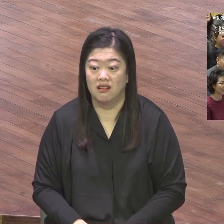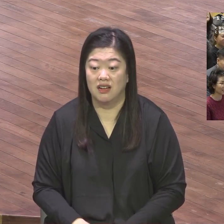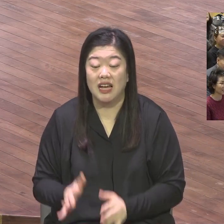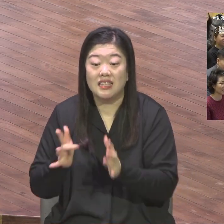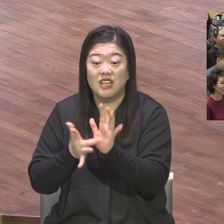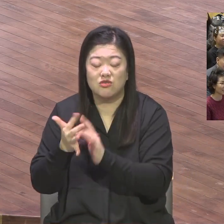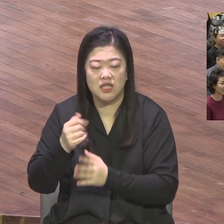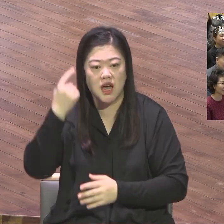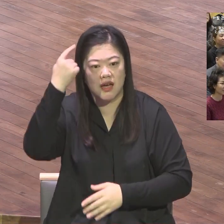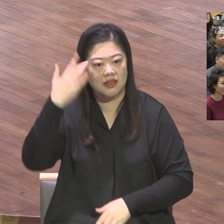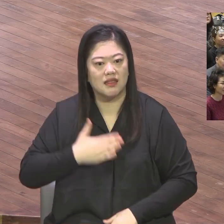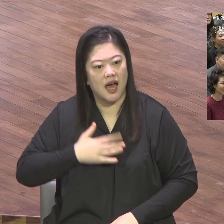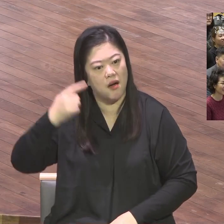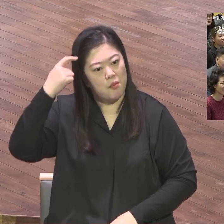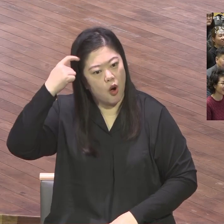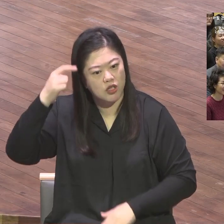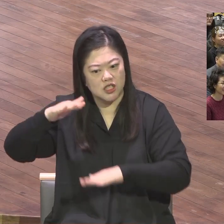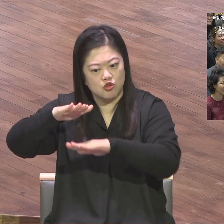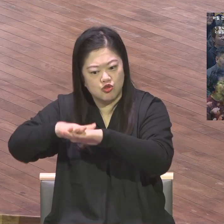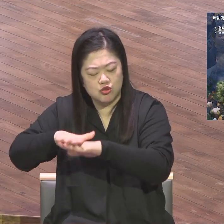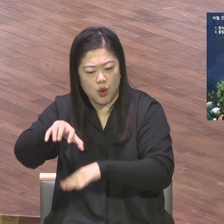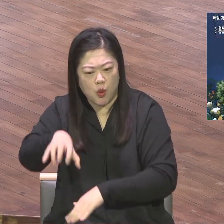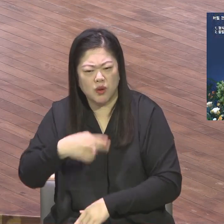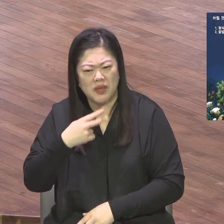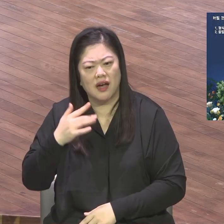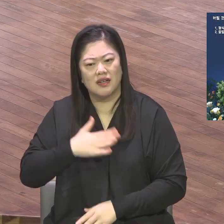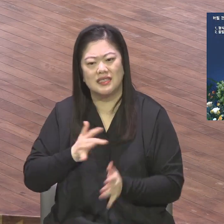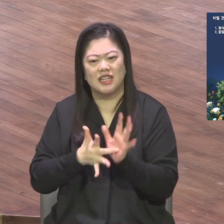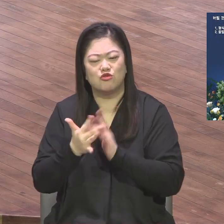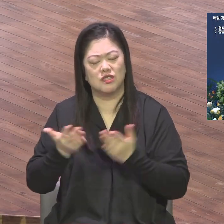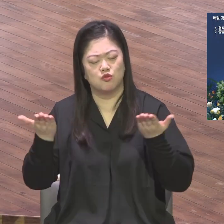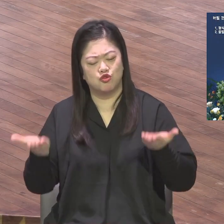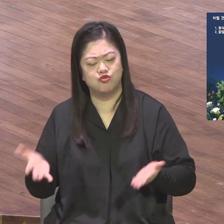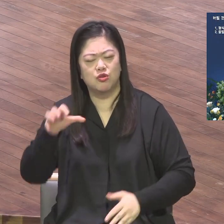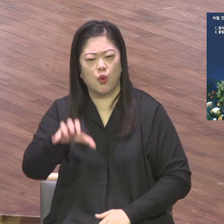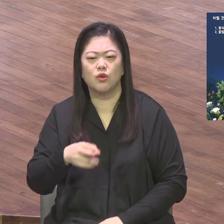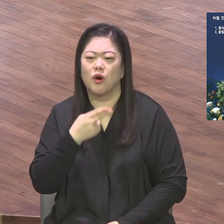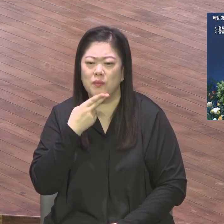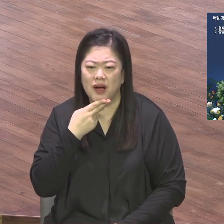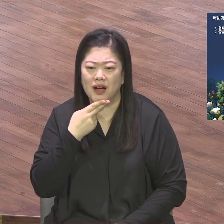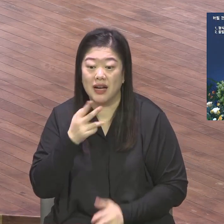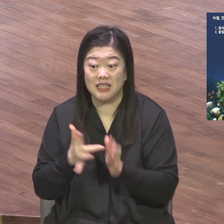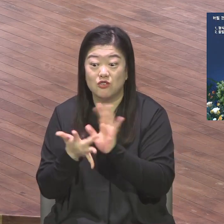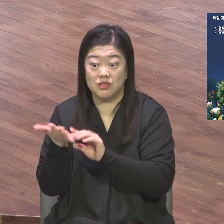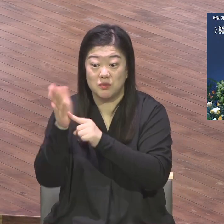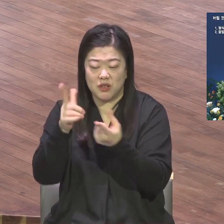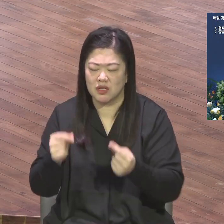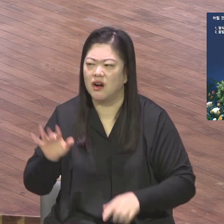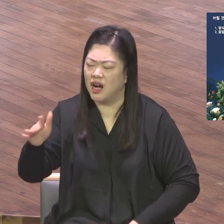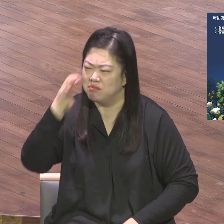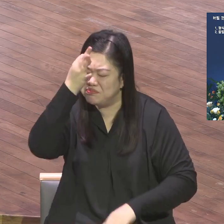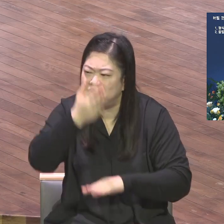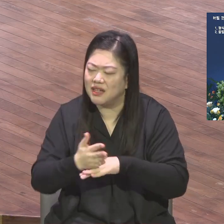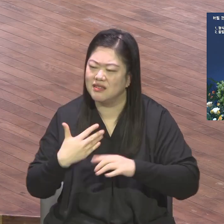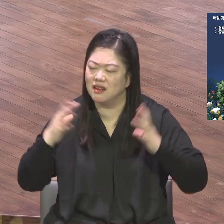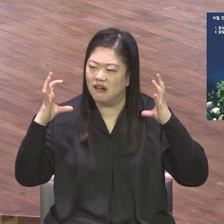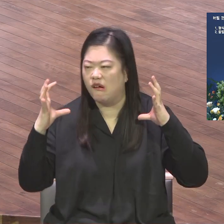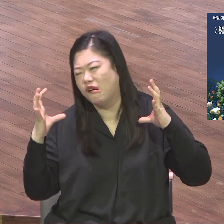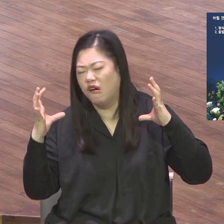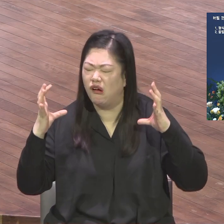예수님 한 말씀을 말이지 인용해가지고 농담 삼아 그렇게 했습니다. 이게 뭐예요? 복음이에요.